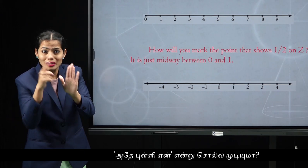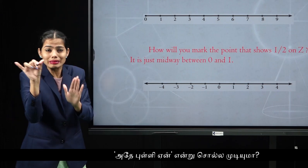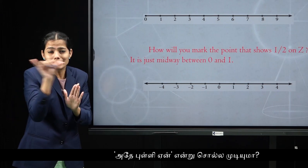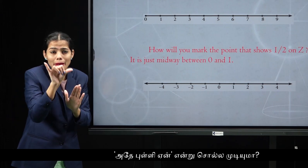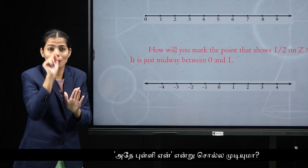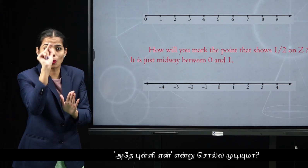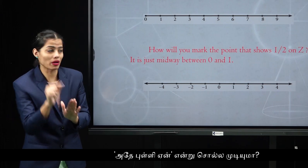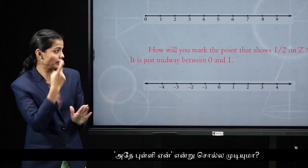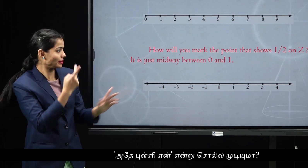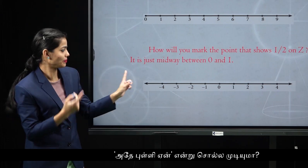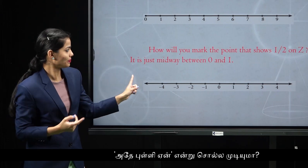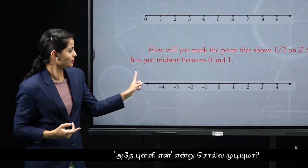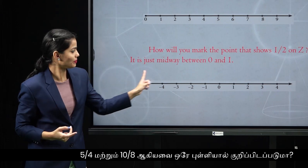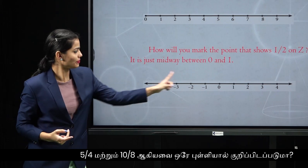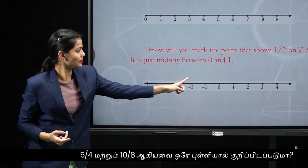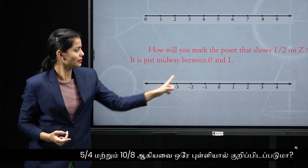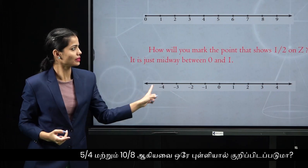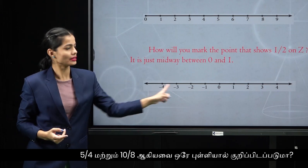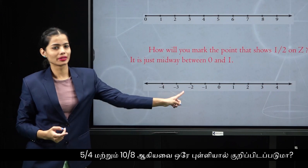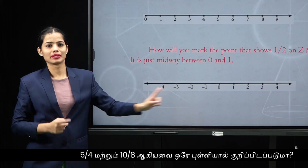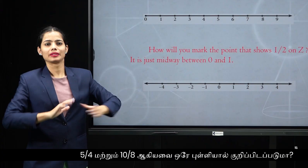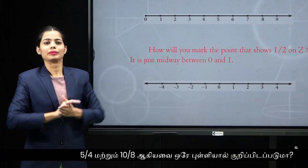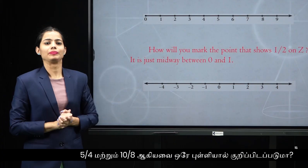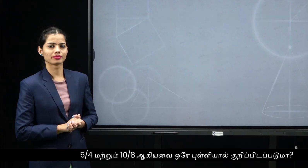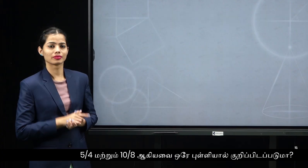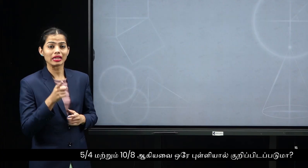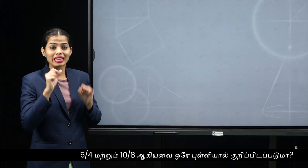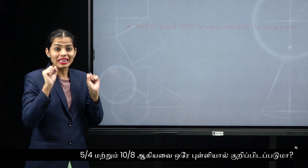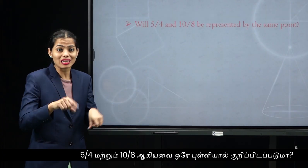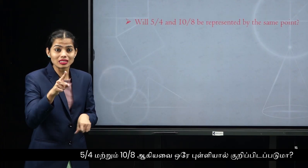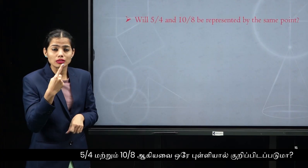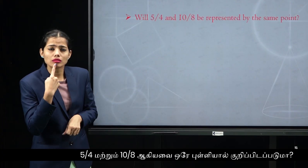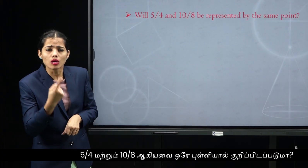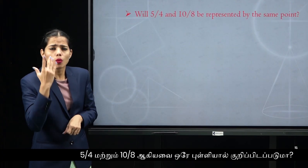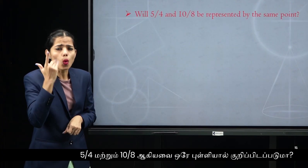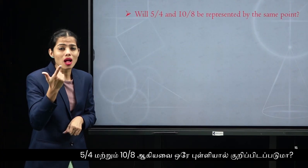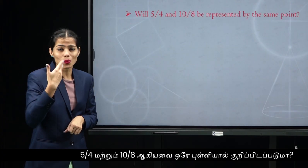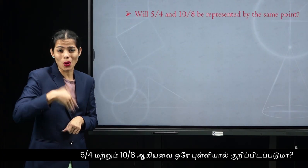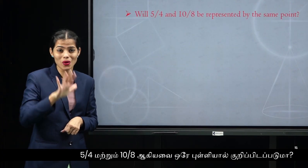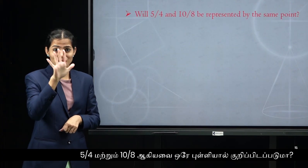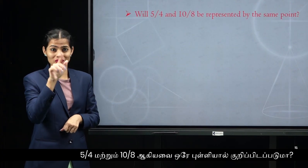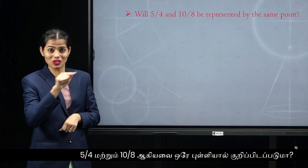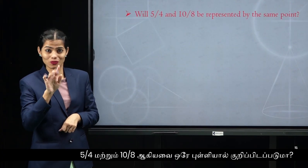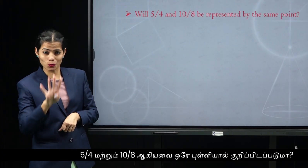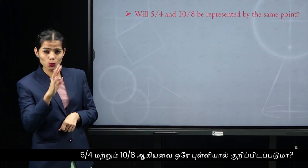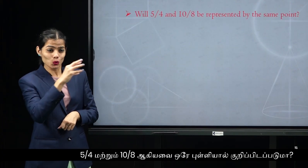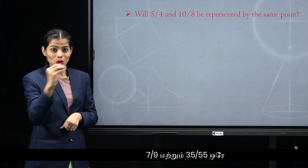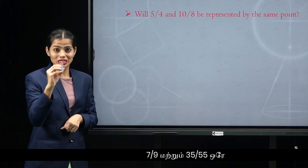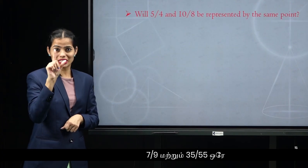சொல்ல முடியுமா? 5/4 மற்றும் 10/8 ஆகியவை ஒரே புள்ளியால் குறிப்பிடப்படுமா? 7